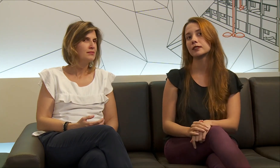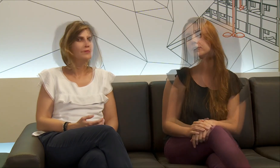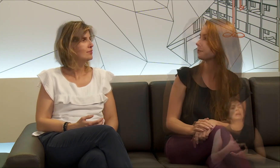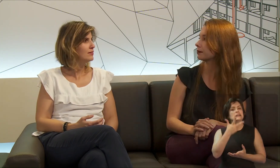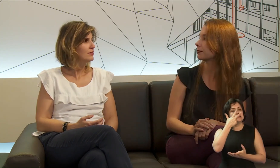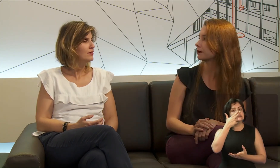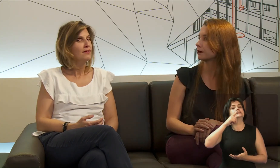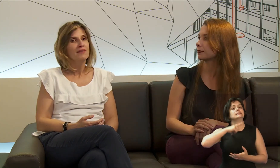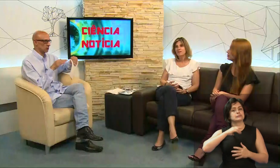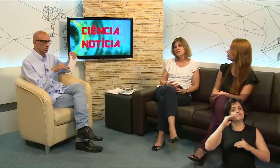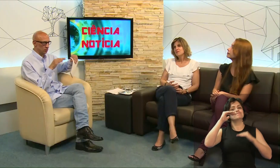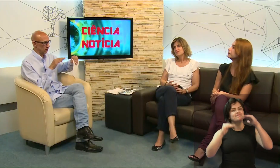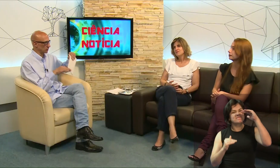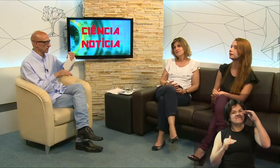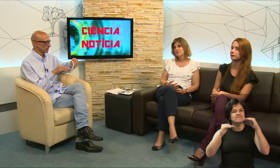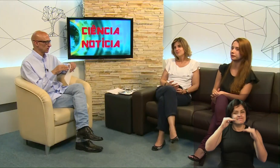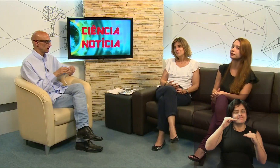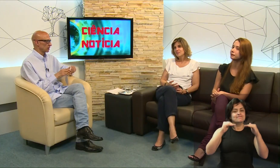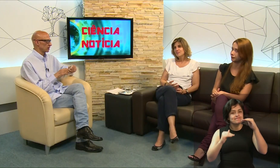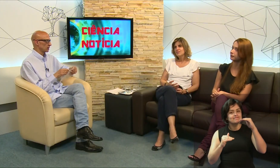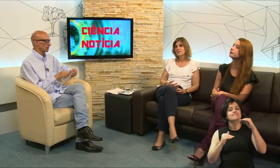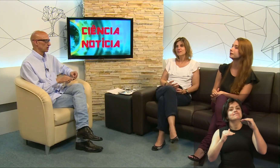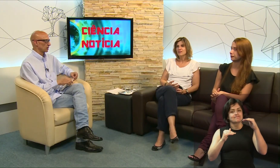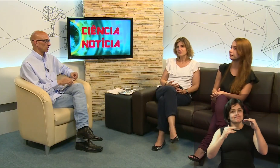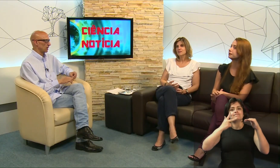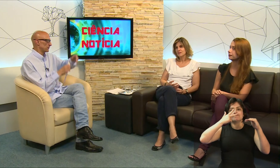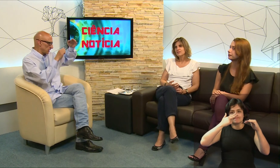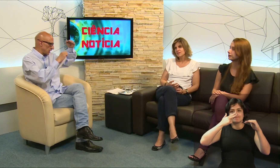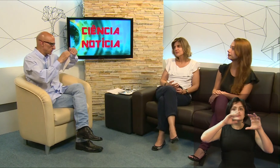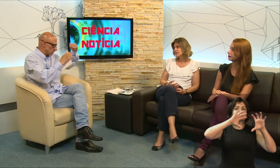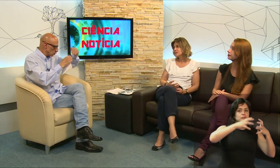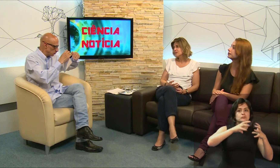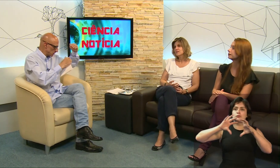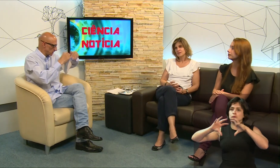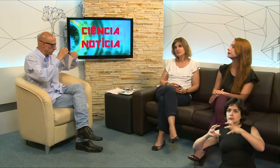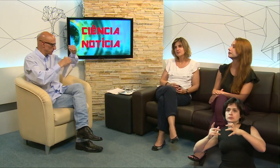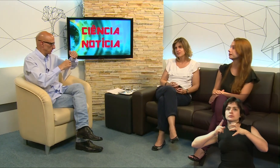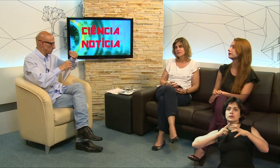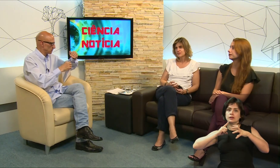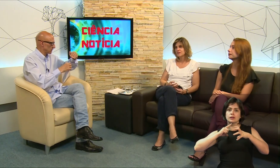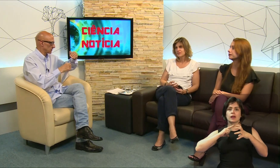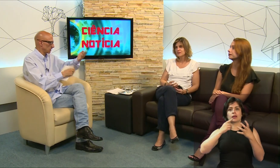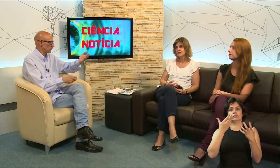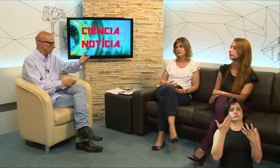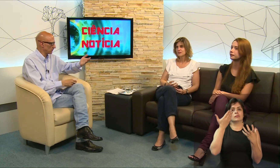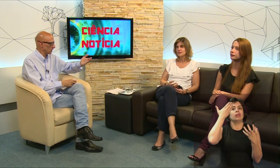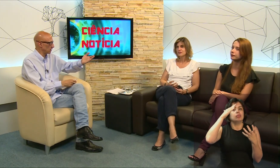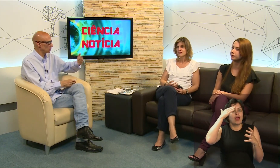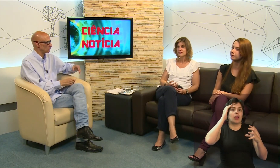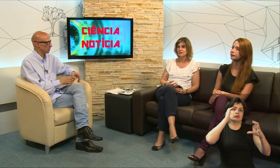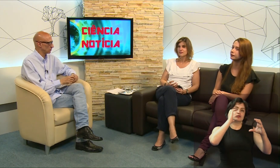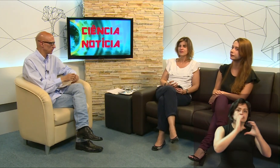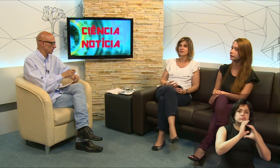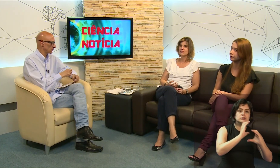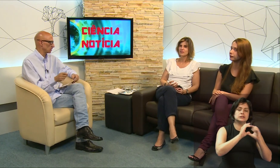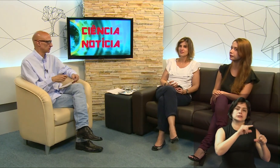Então, há um desequilíbrio, né, entre esse grupo de deficientes. Quer dizer, quem entende a língua e consegue